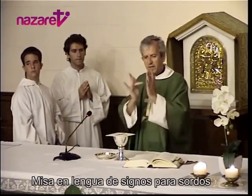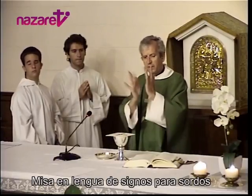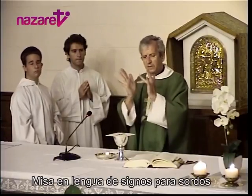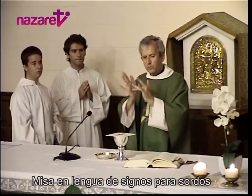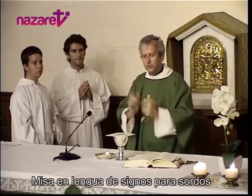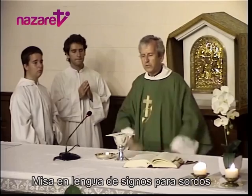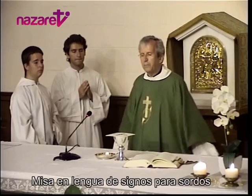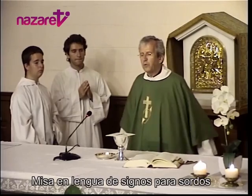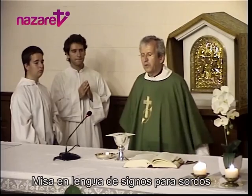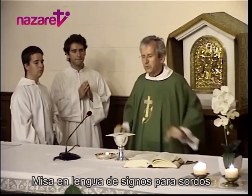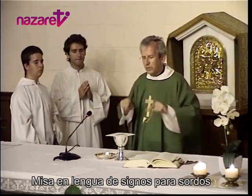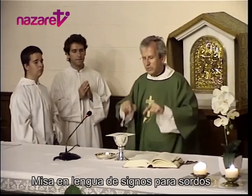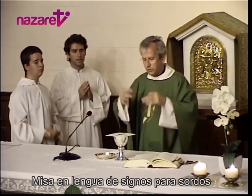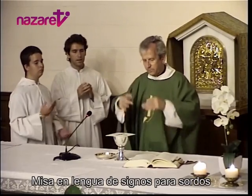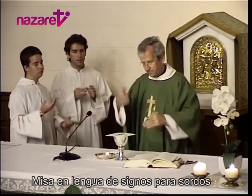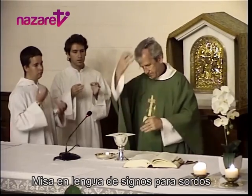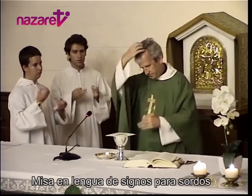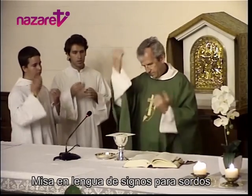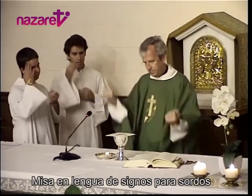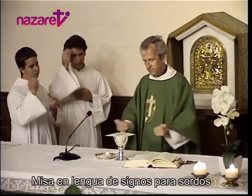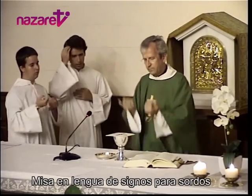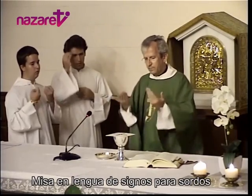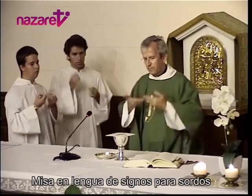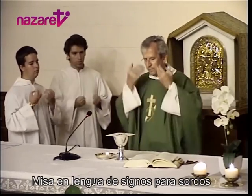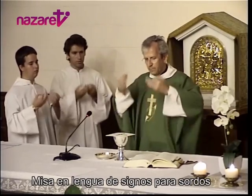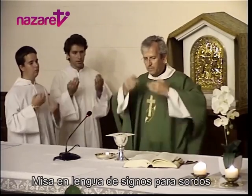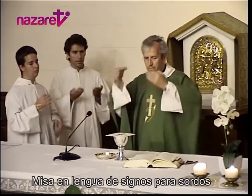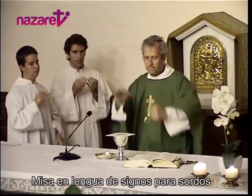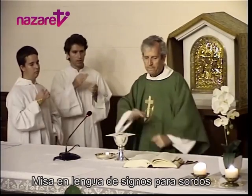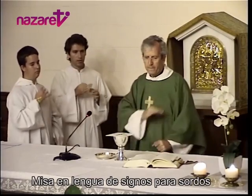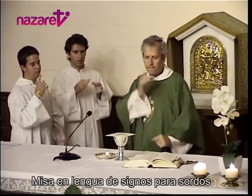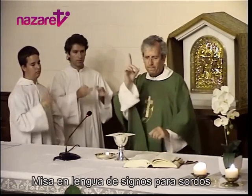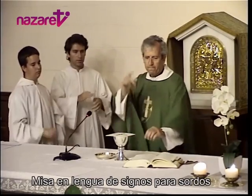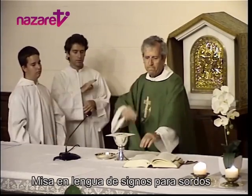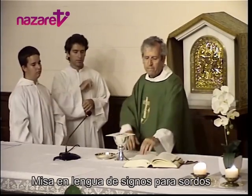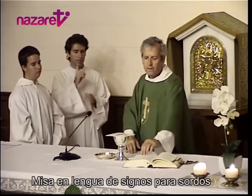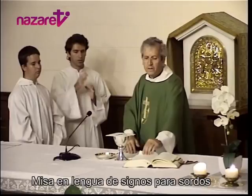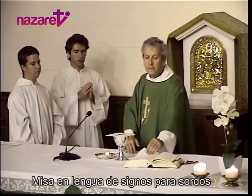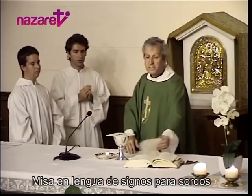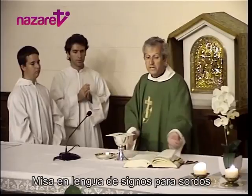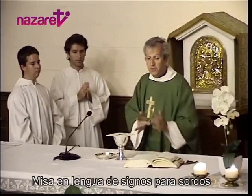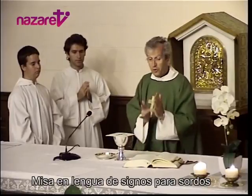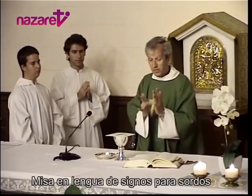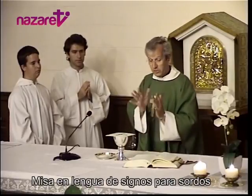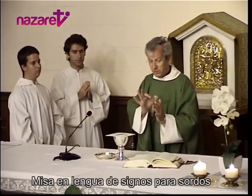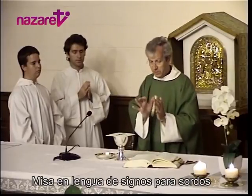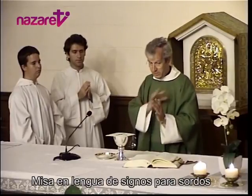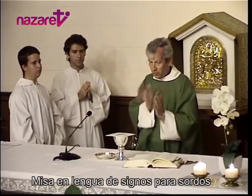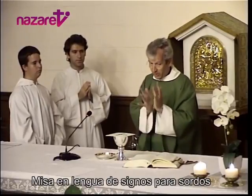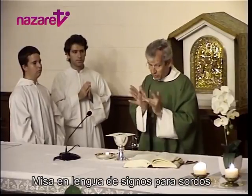de nuestro Salvador Jesucristo. Tuyo es el reino, tuyo el poder y la gloria por siempre, Señor. Señor